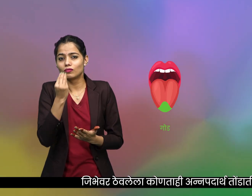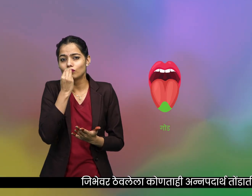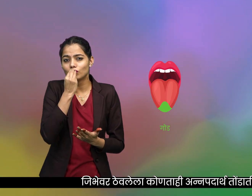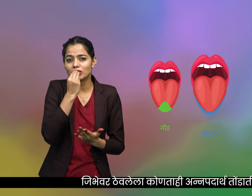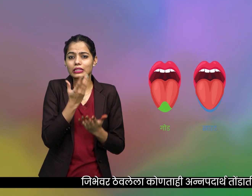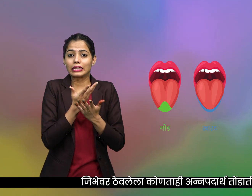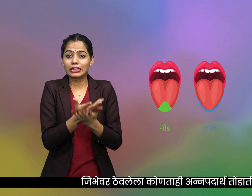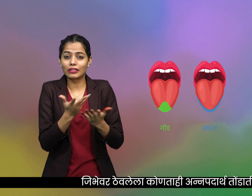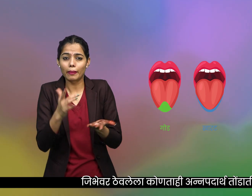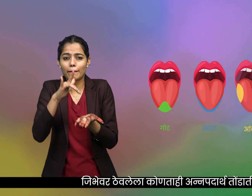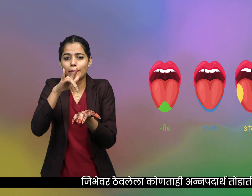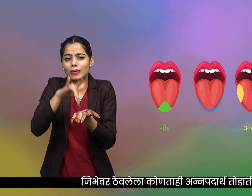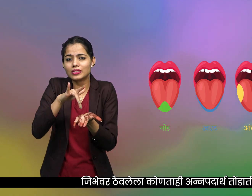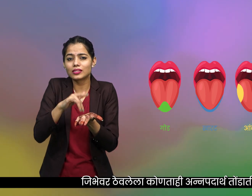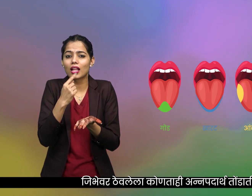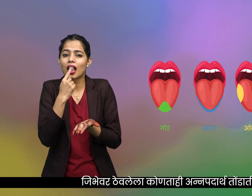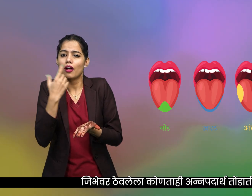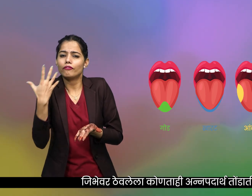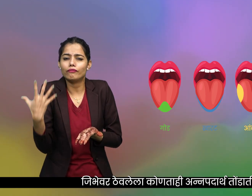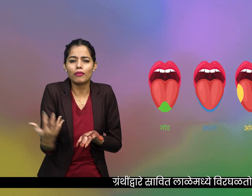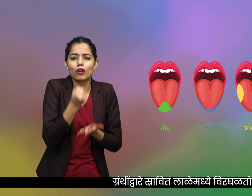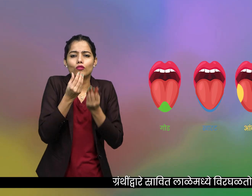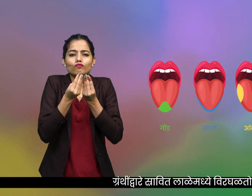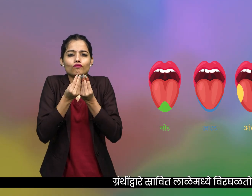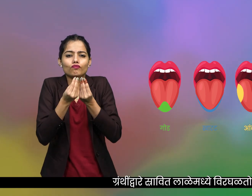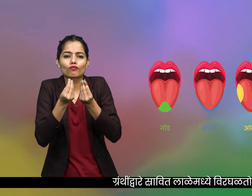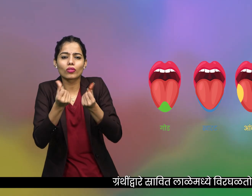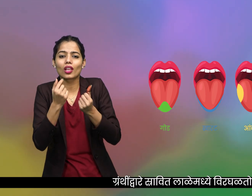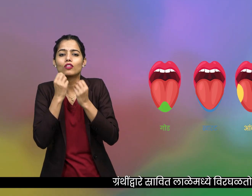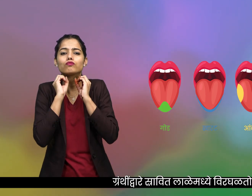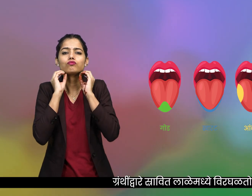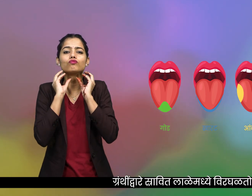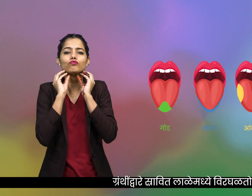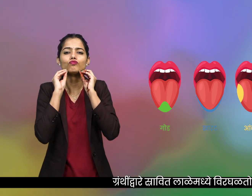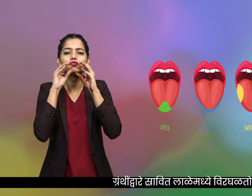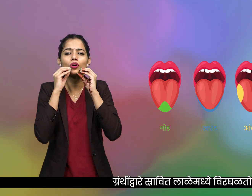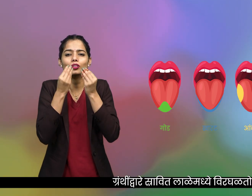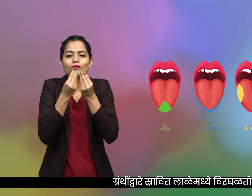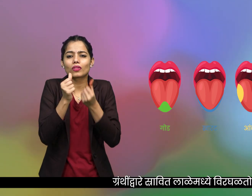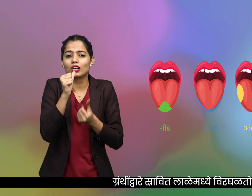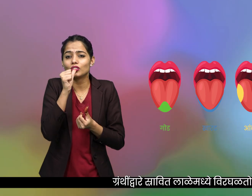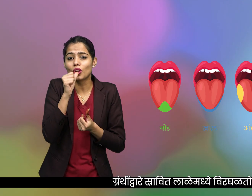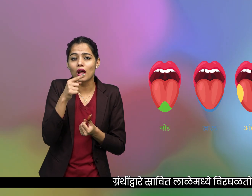जिभेवर ठेवलेला कोणताही अन्नपदार्थ तोंडातील लाळ ग्रंथीद्वारे स्रावित लाळेमध्ये विरघळतो.